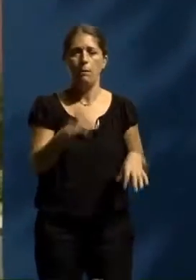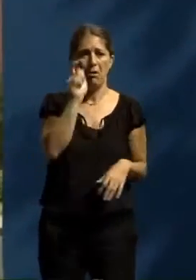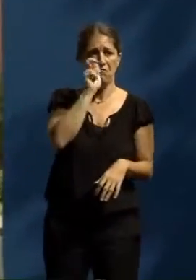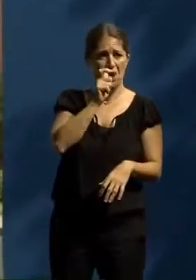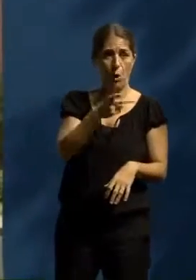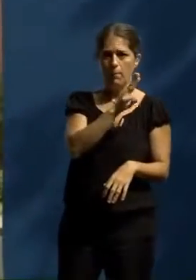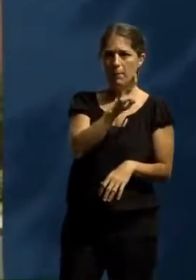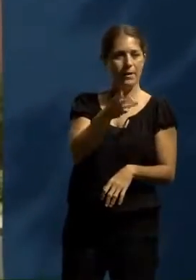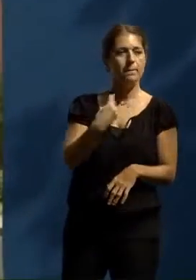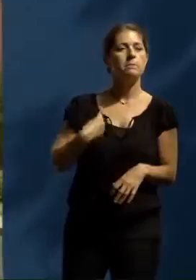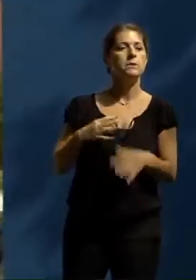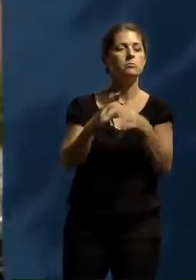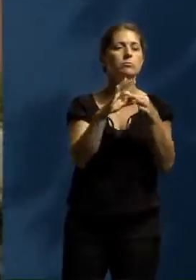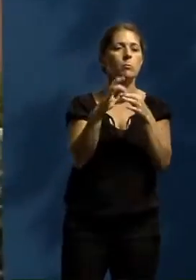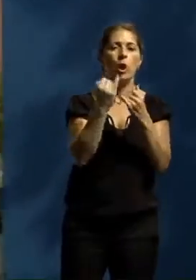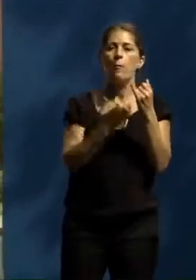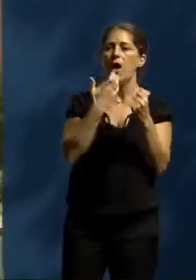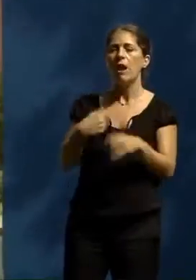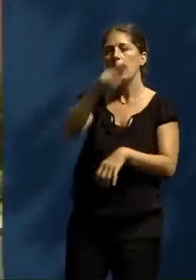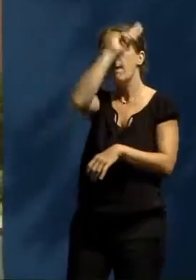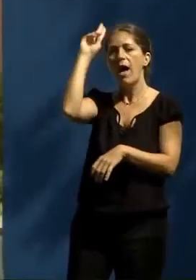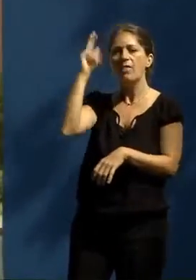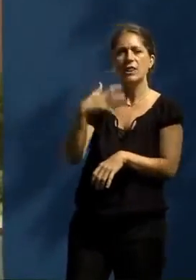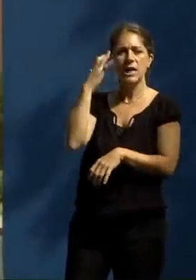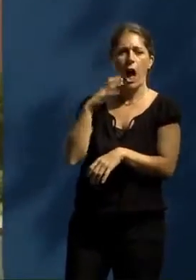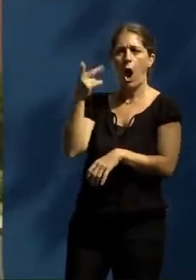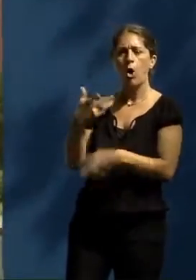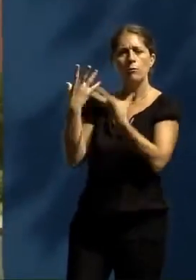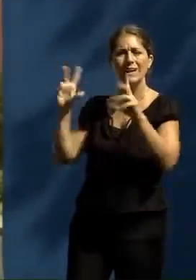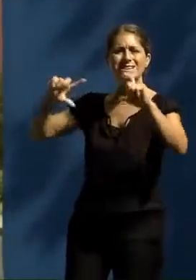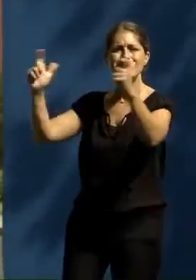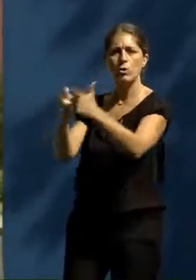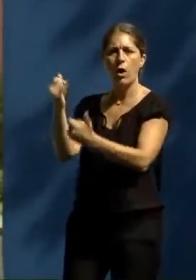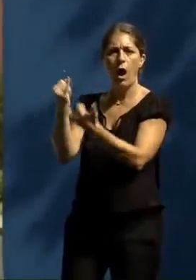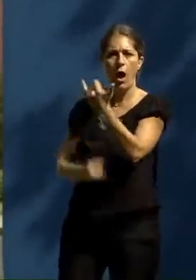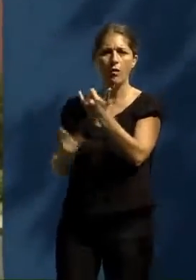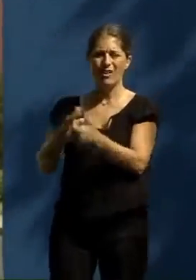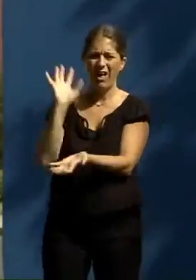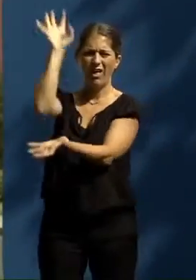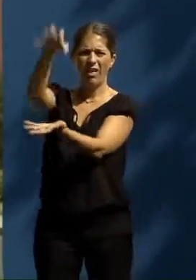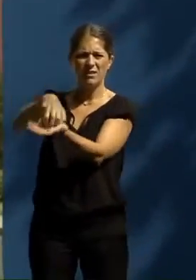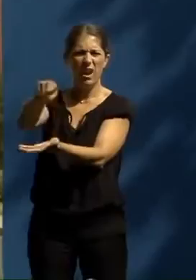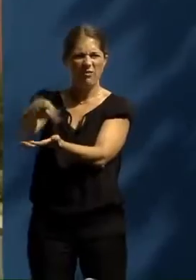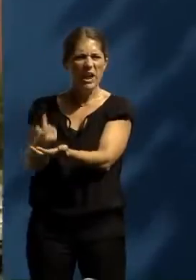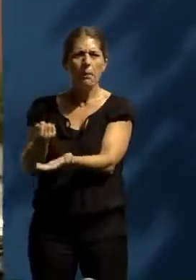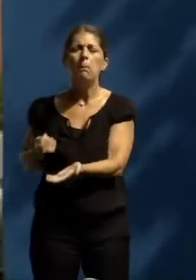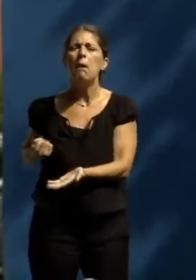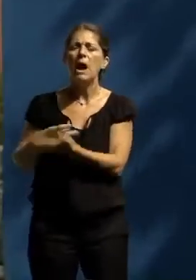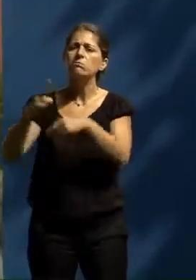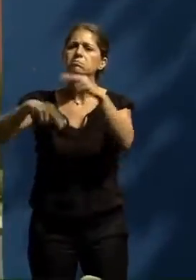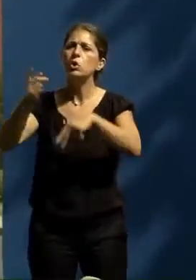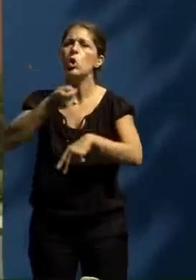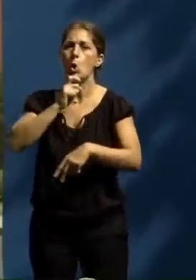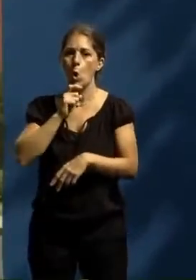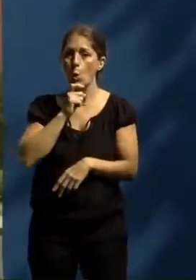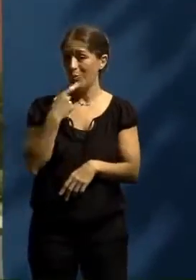Partido Popular. Cada vez que Feijóo vai reunirse a Madrid con Mariano Rajoy, vai unha sede financiada con diñeiro negro, que lle valeu ao